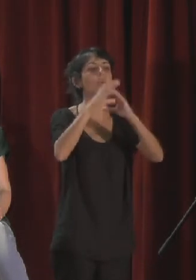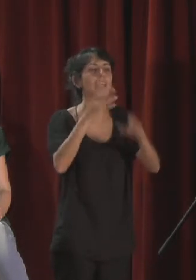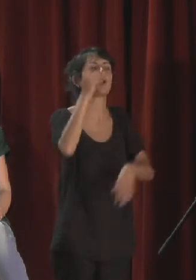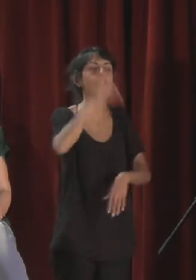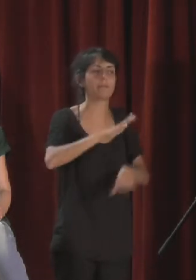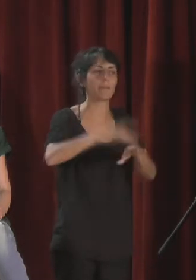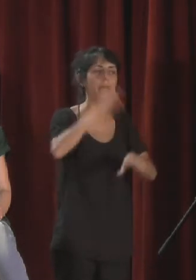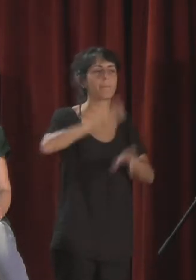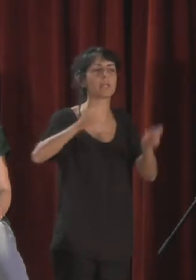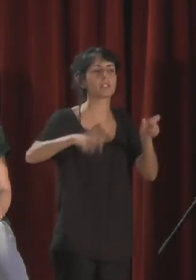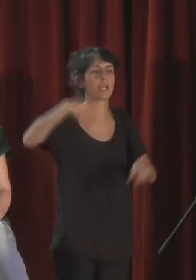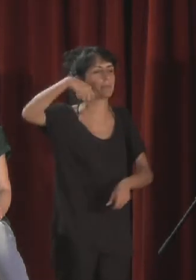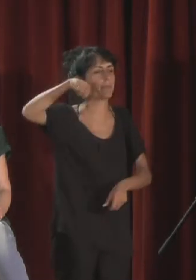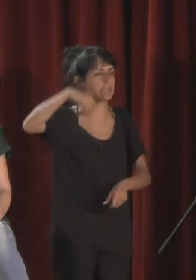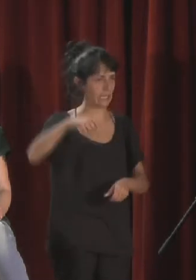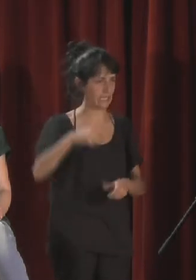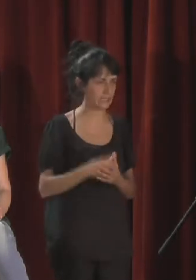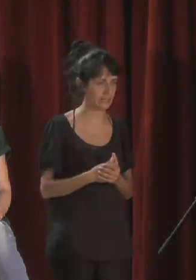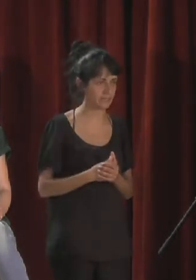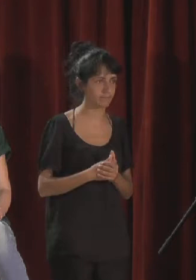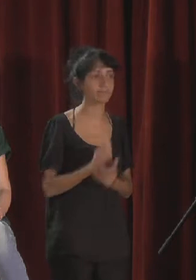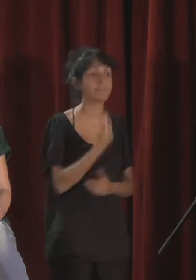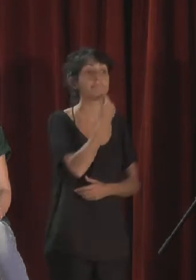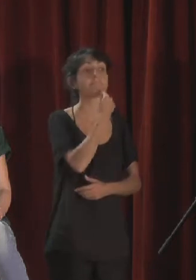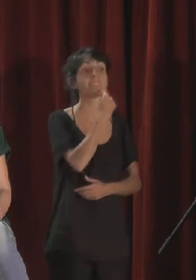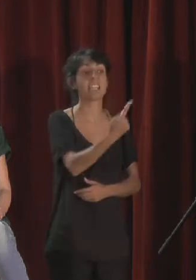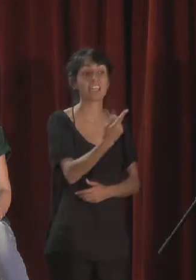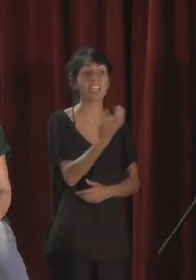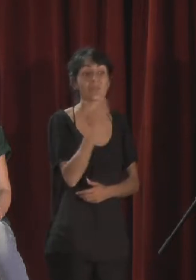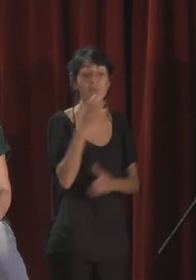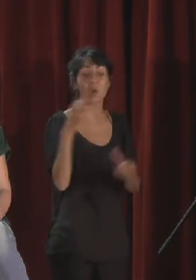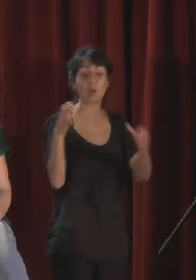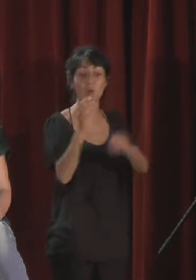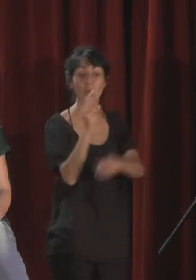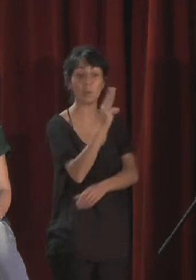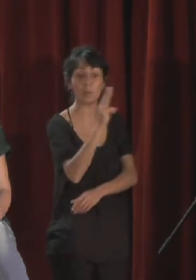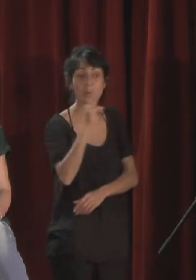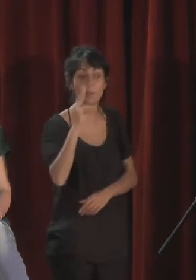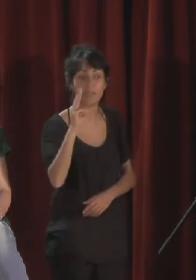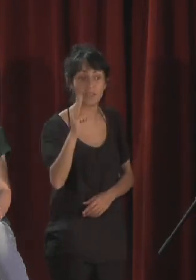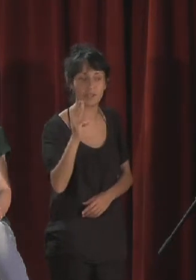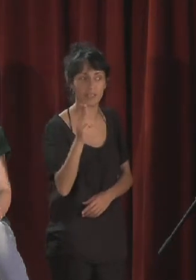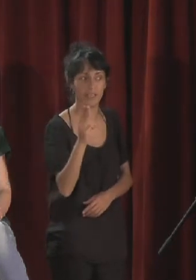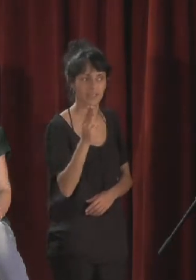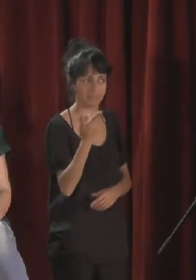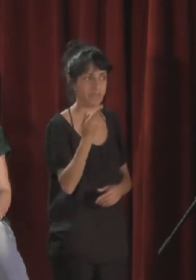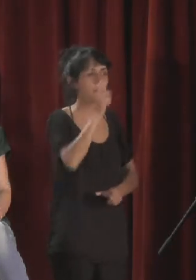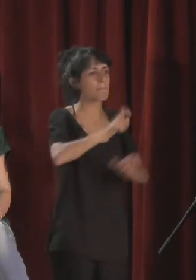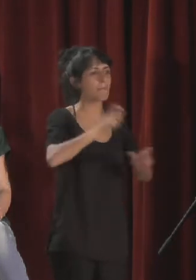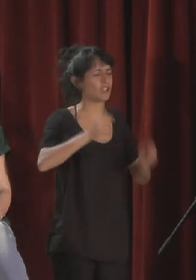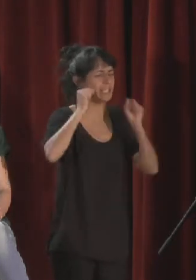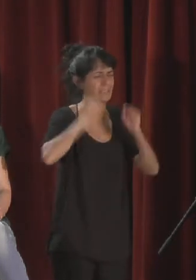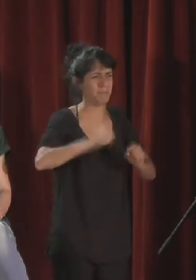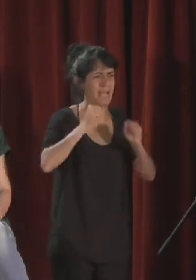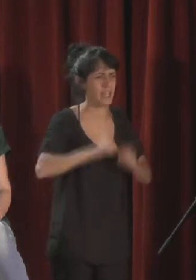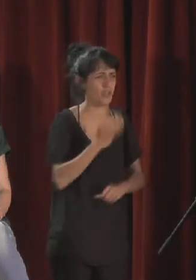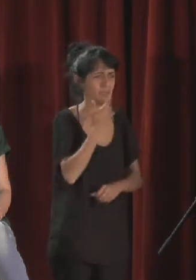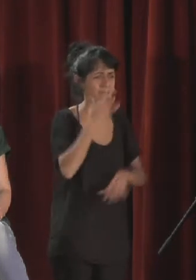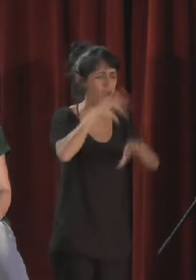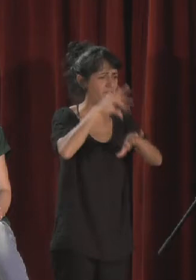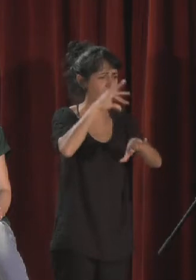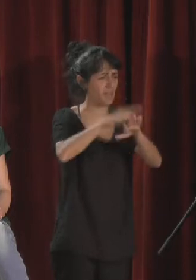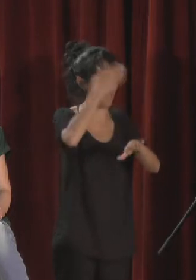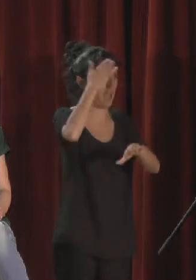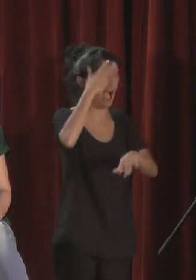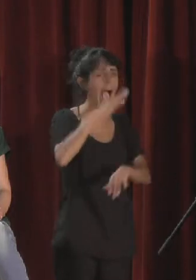directivos. Non se pode permitir que o Partido Popular carrexe anciáns con Alzheimer e que o día que sale o